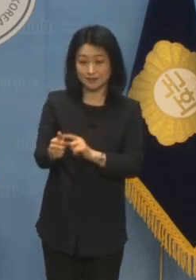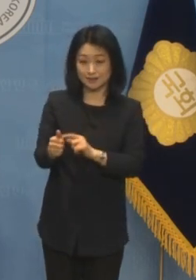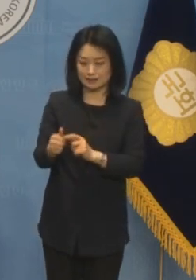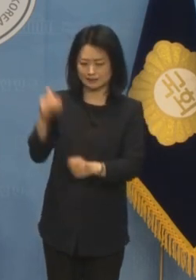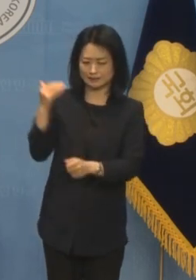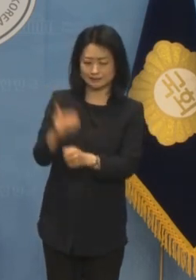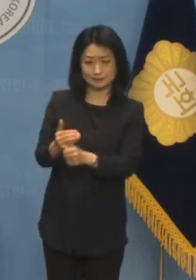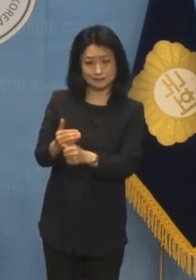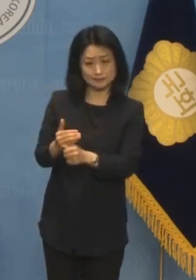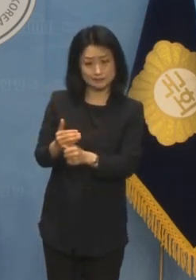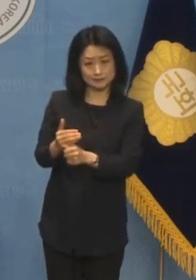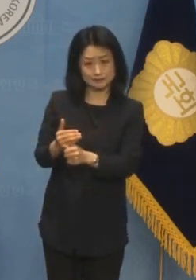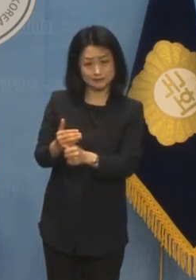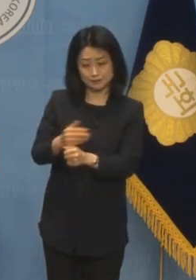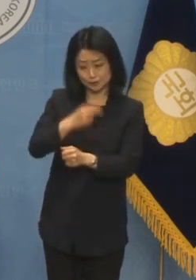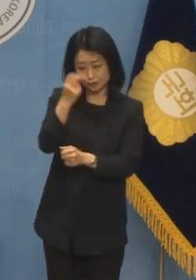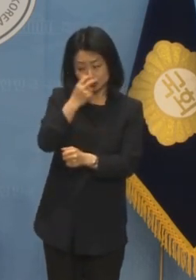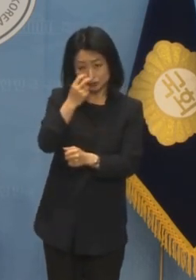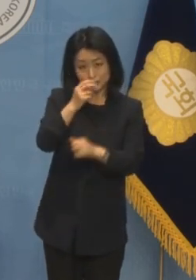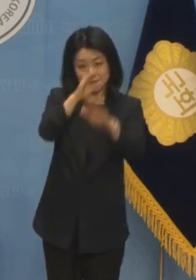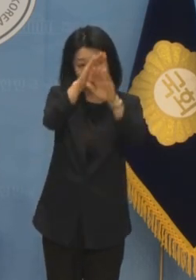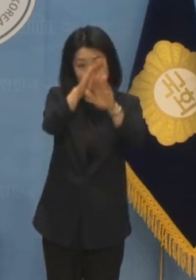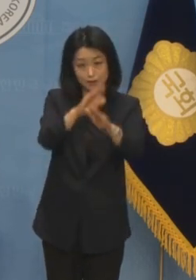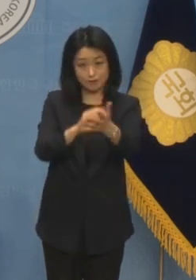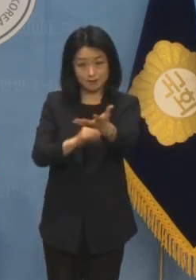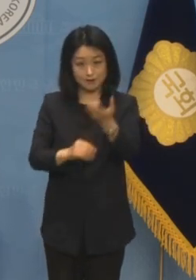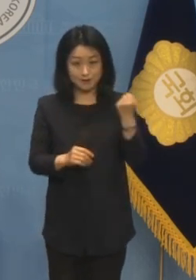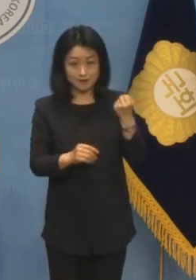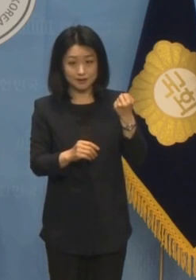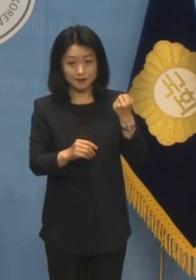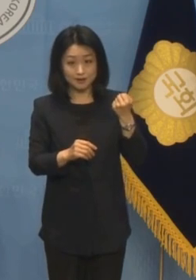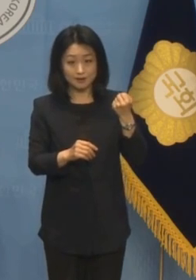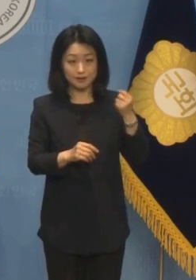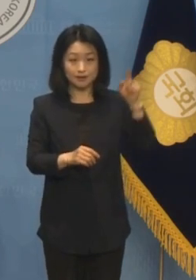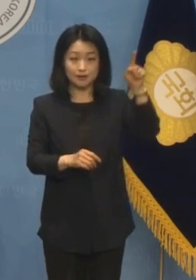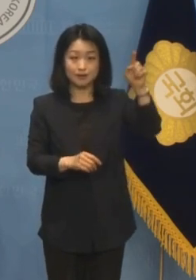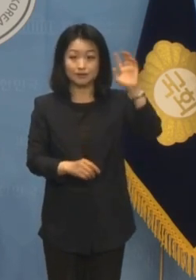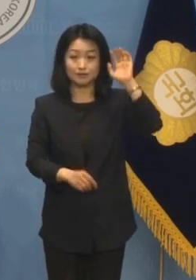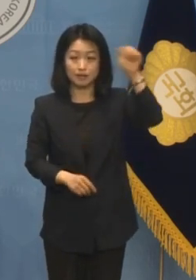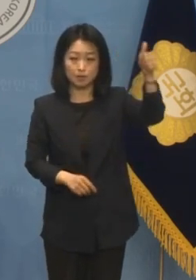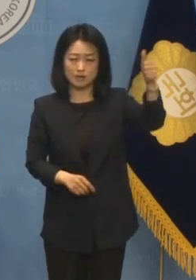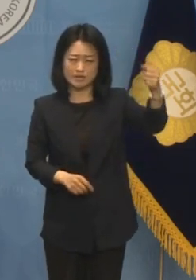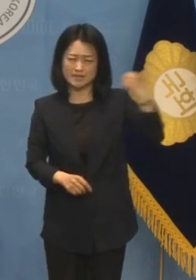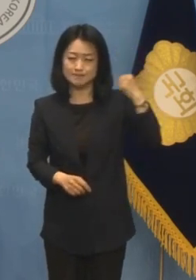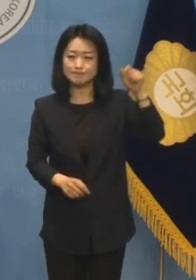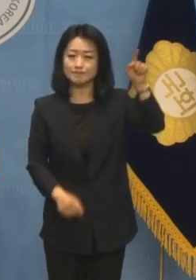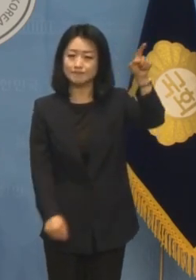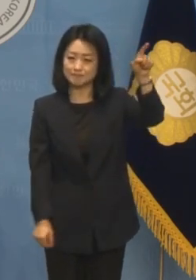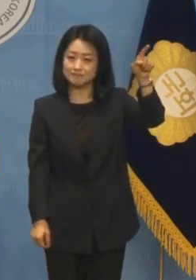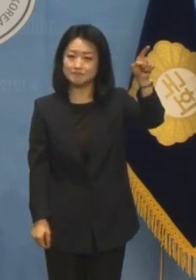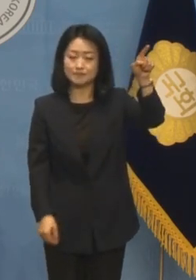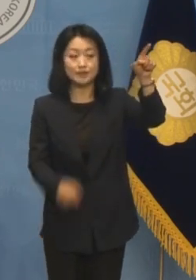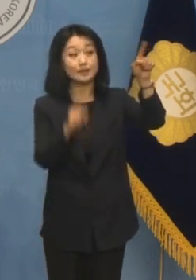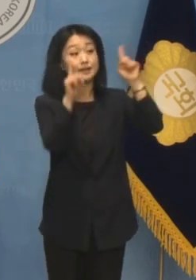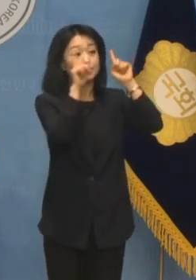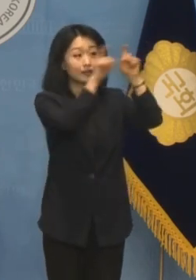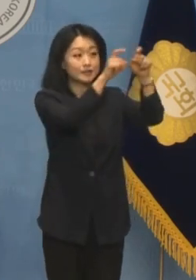보직 해임과 수사 기록 이첩에 결정적 영향을 미쳤을 것으로 의심할 수밖에